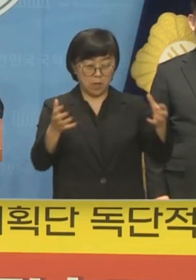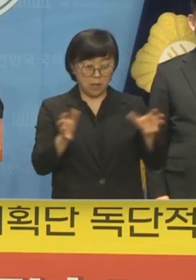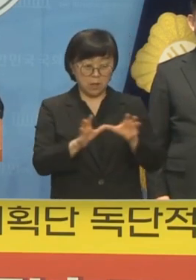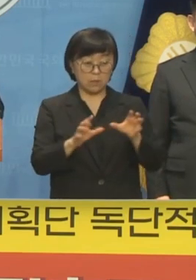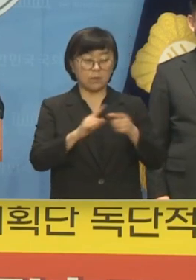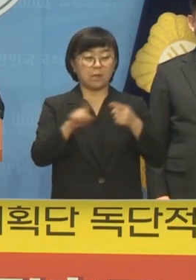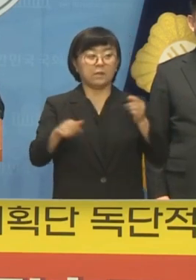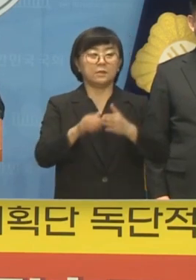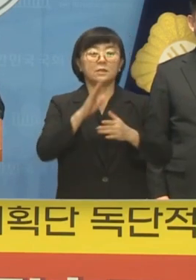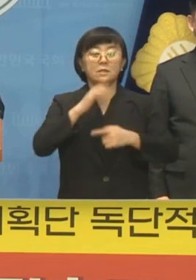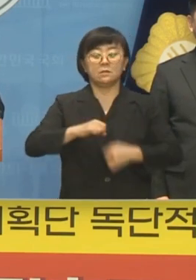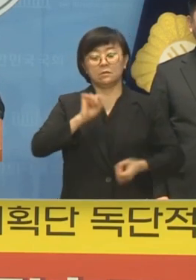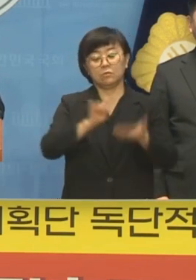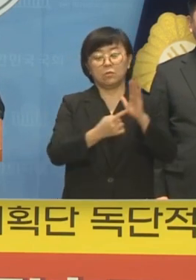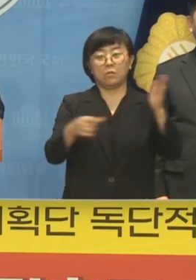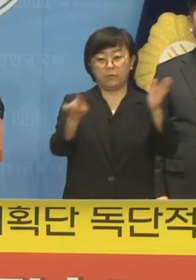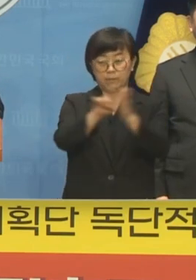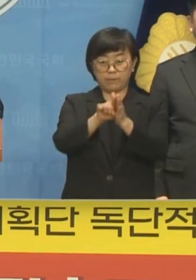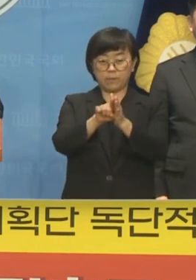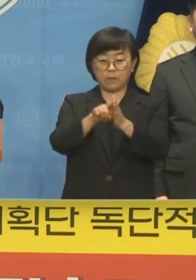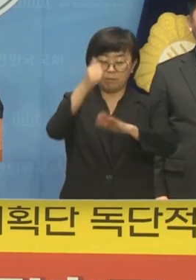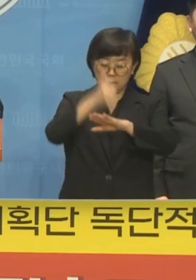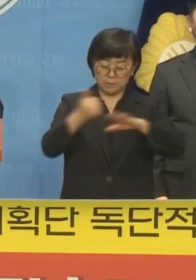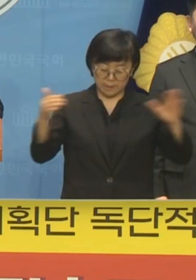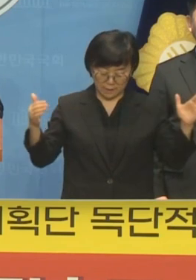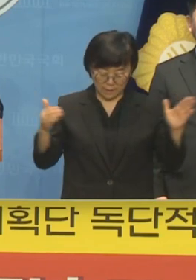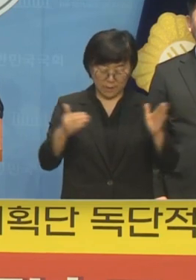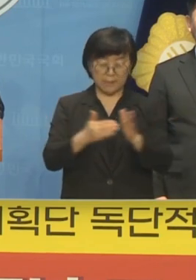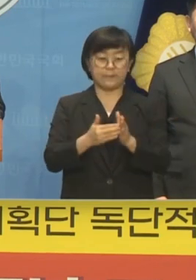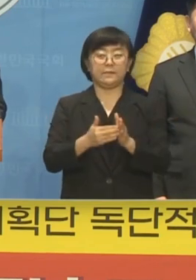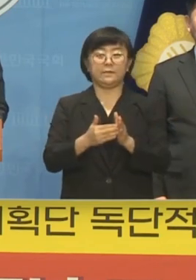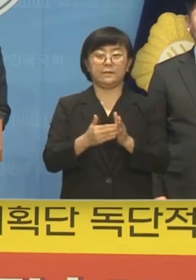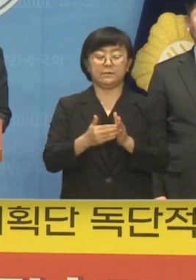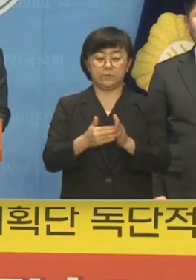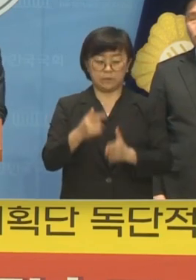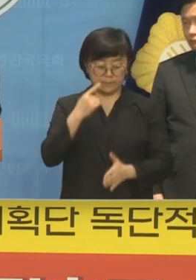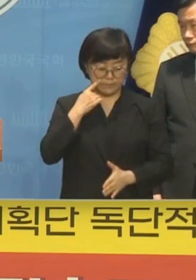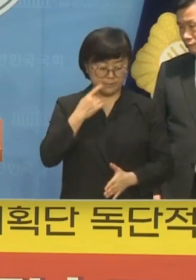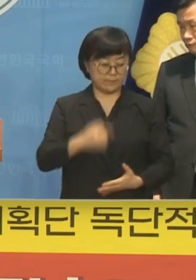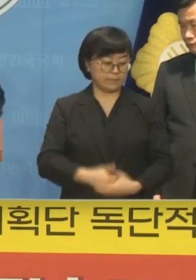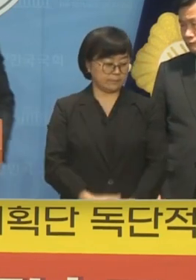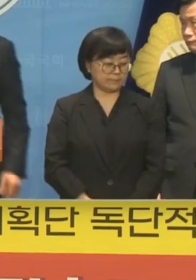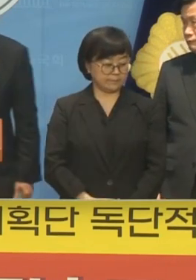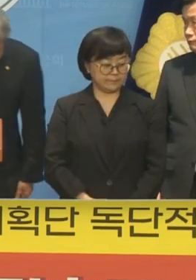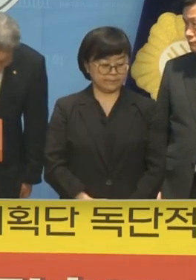사건의 진실 규명을 위해서 끝까지 멈추지 않겠습니다. 감사합니다.